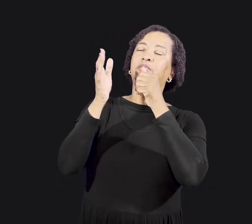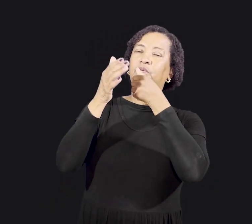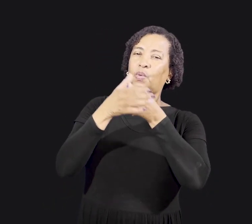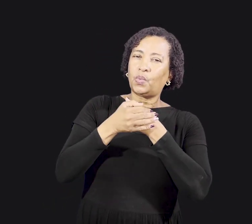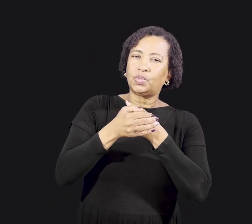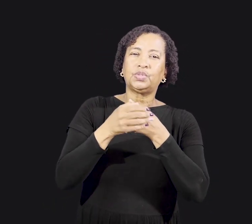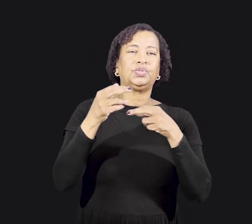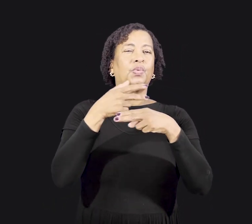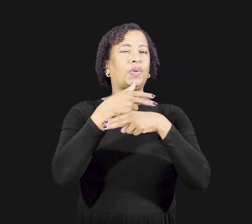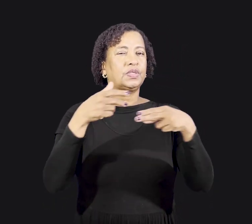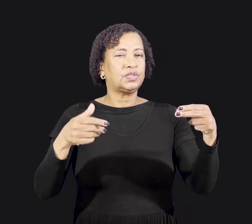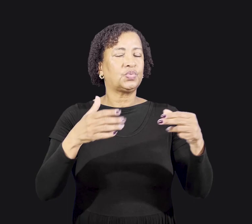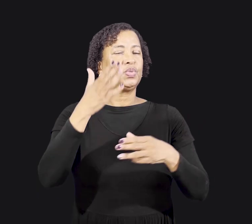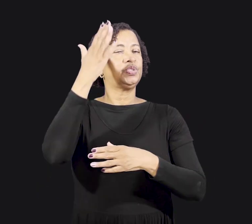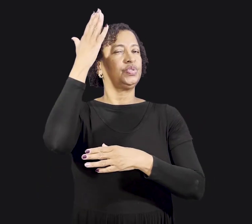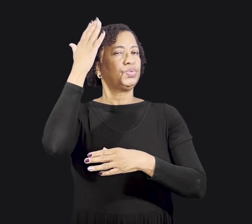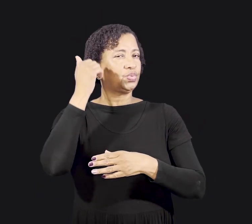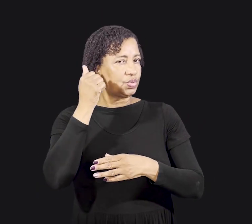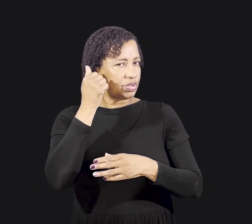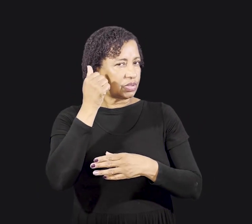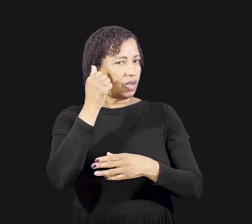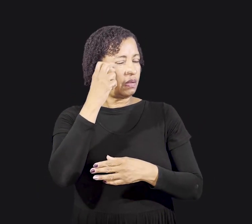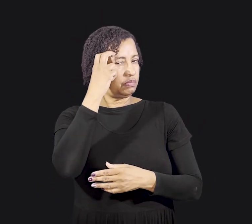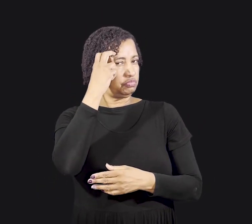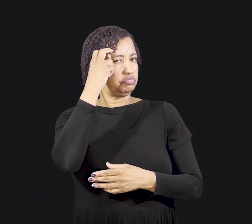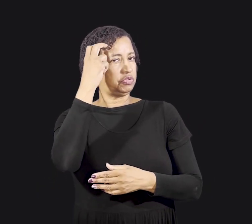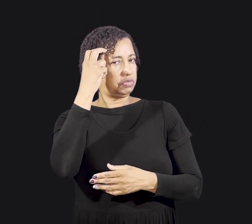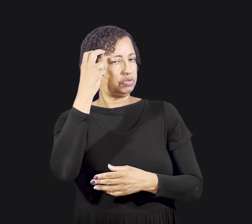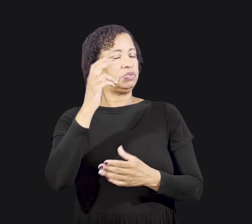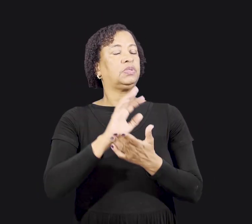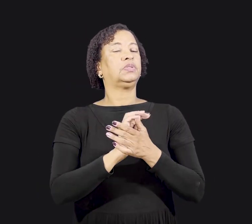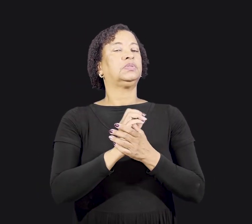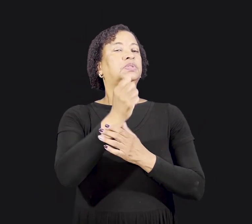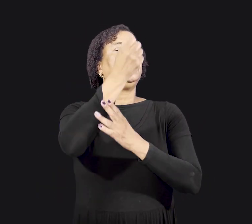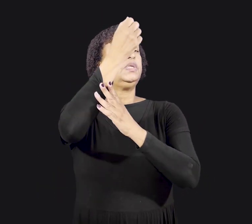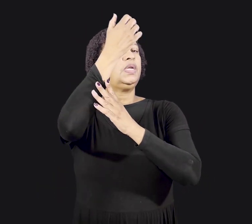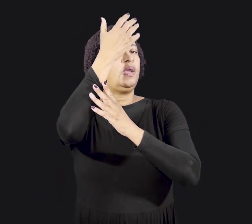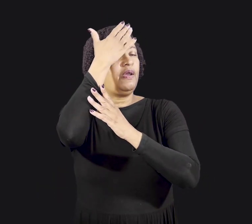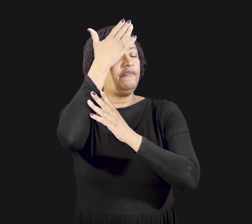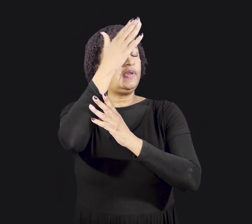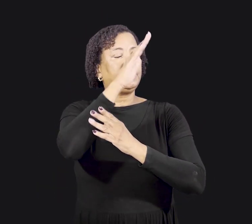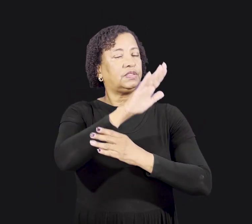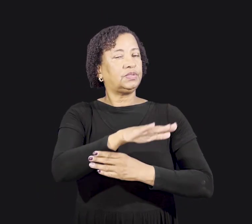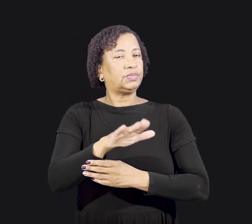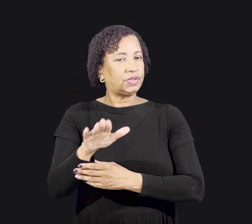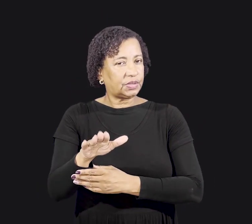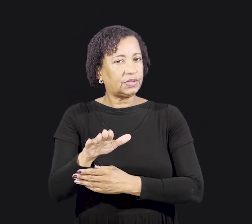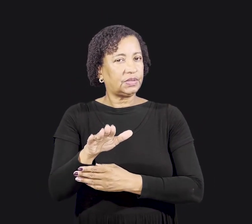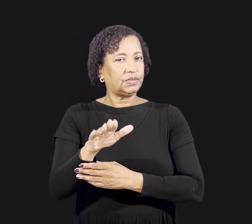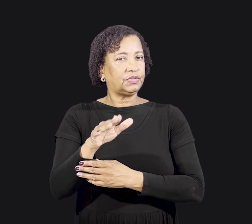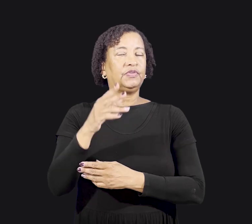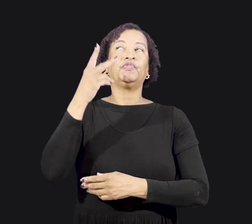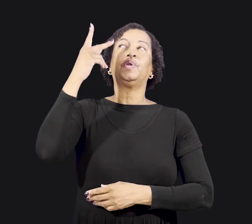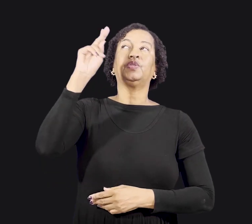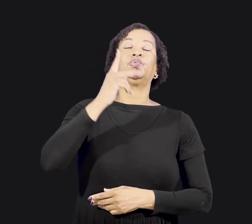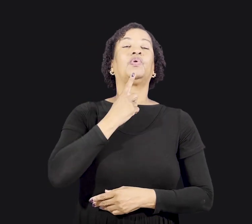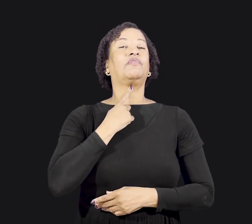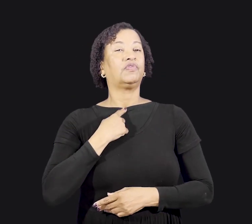escondeste essas coisas dos sábios e cultos e as revelastes aos pequeninos, pois assim foi do teu agrado.